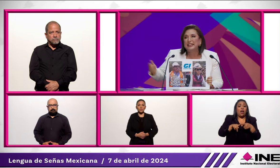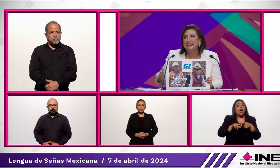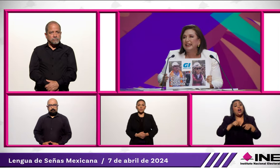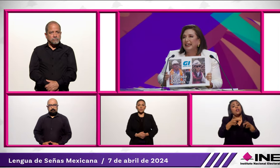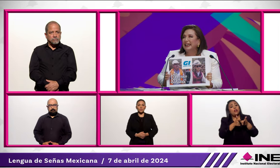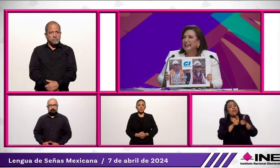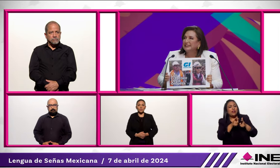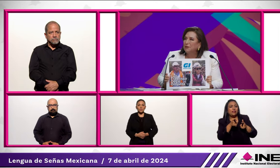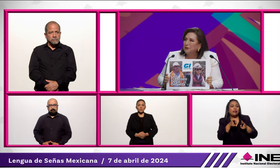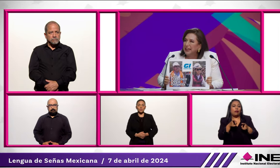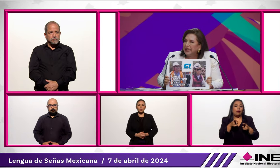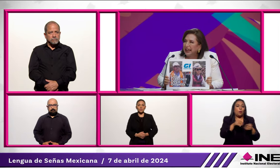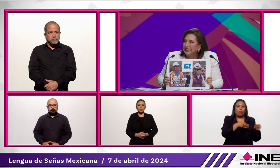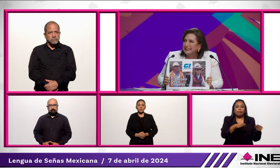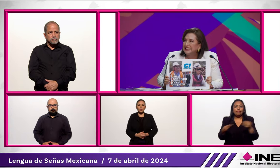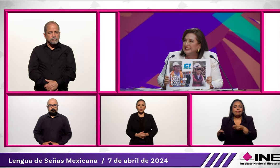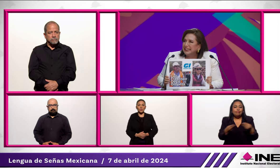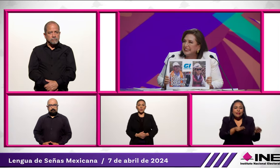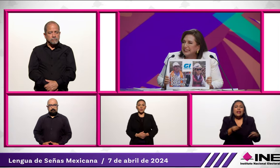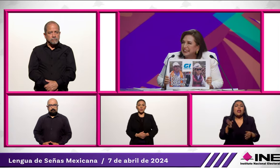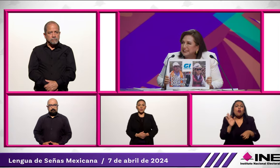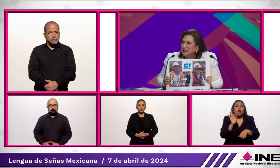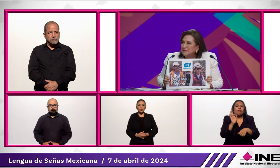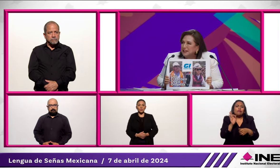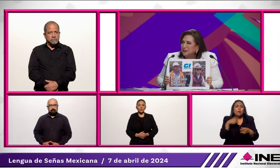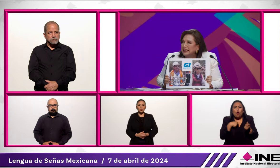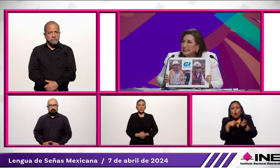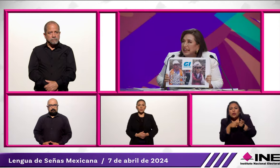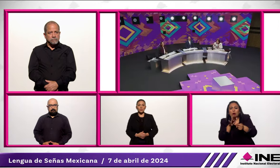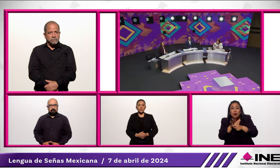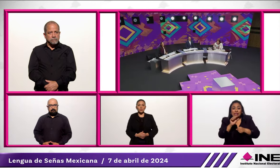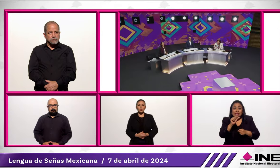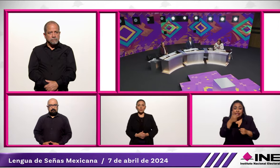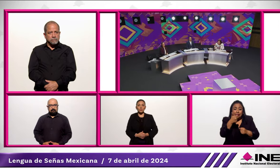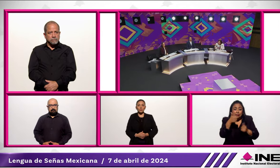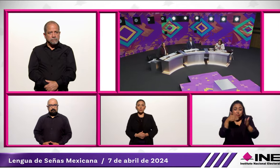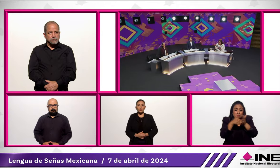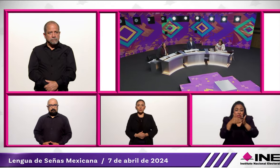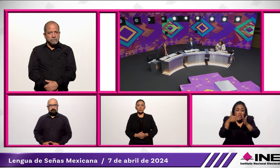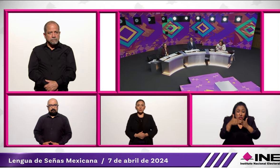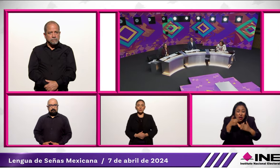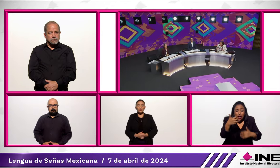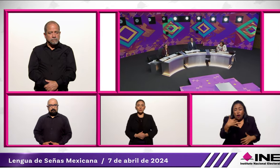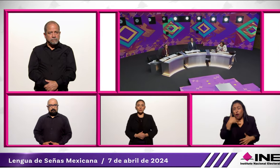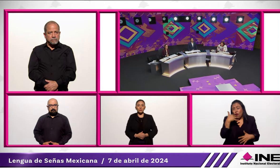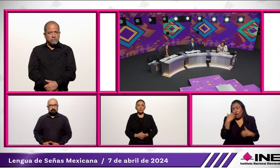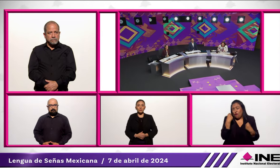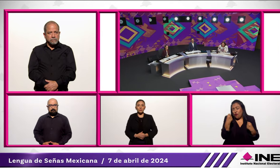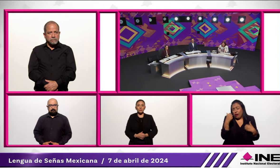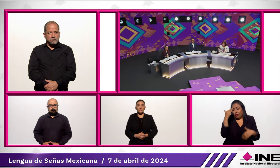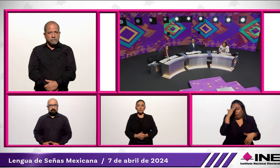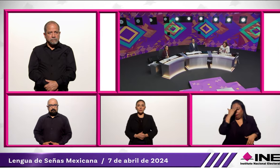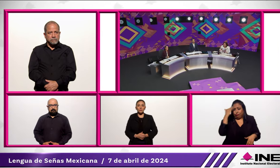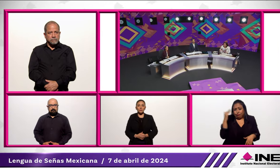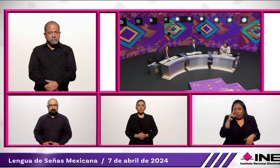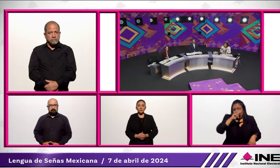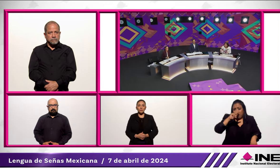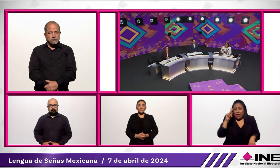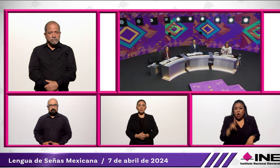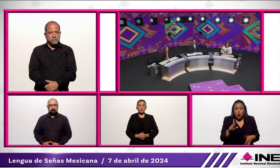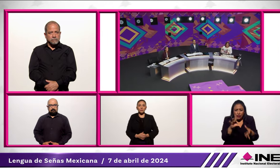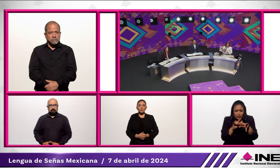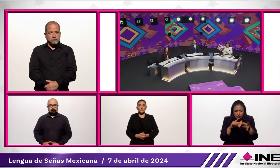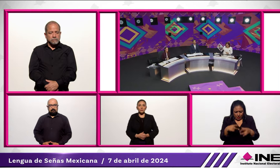en el Grupo Indy. ¿Qué querías que ocultara? 66 mil millones. Eso es una corrupción monumental. Explícale a los